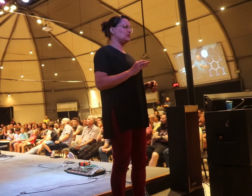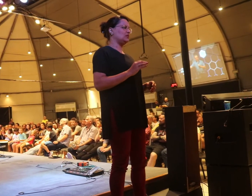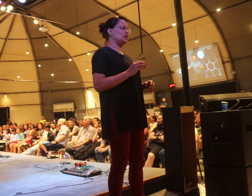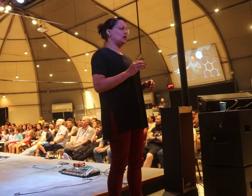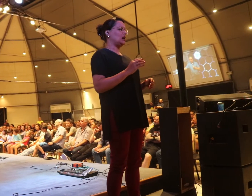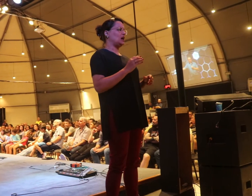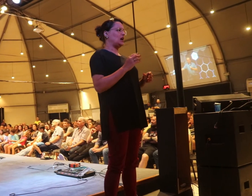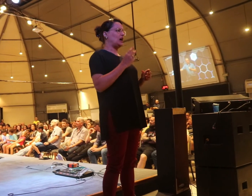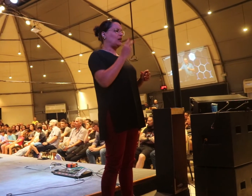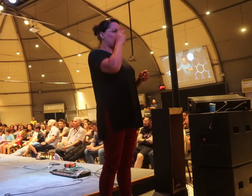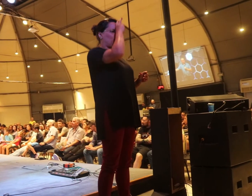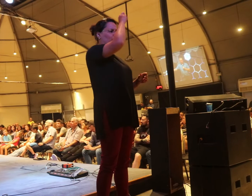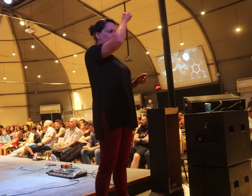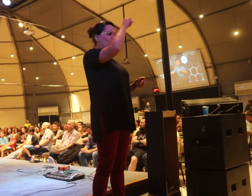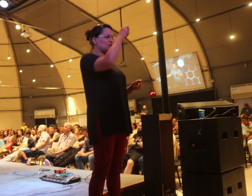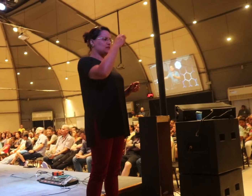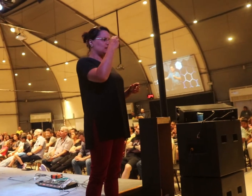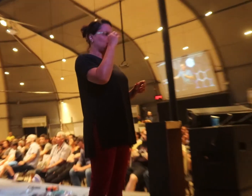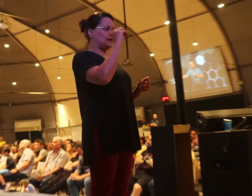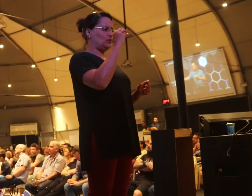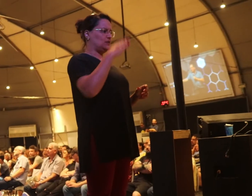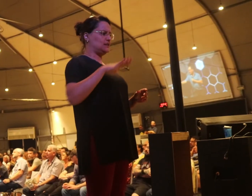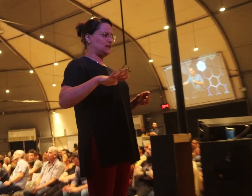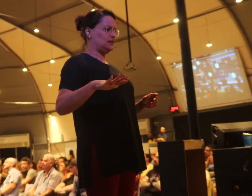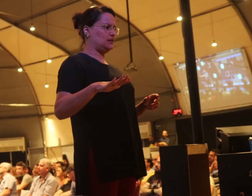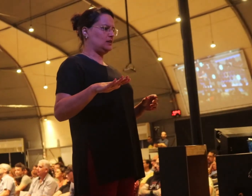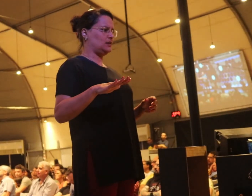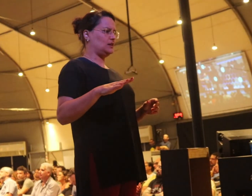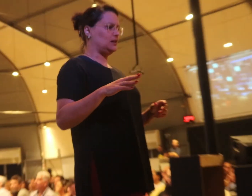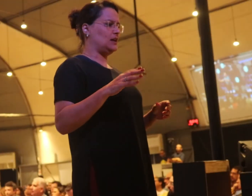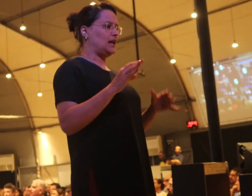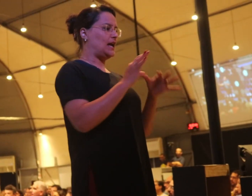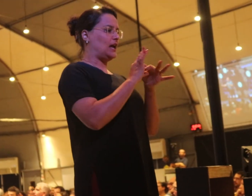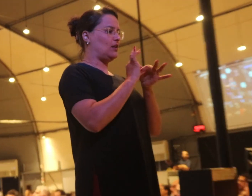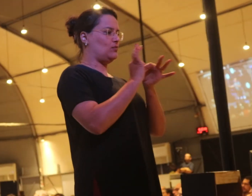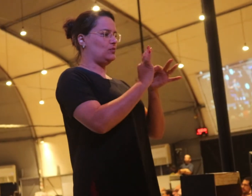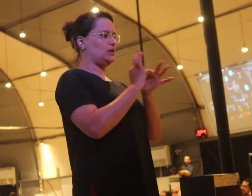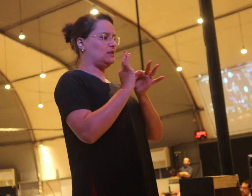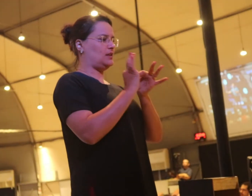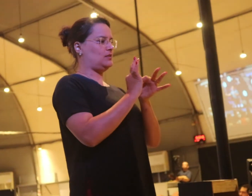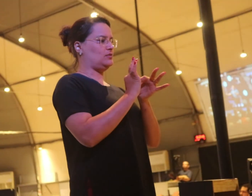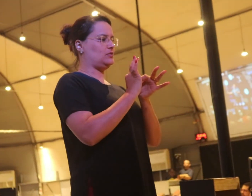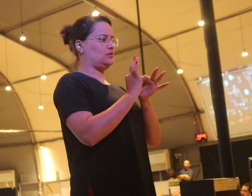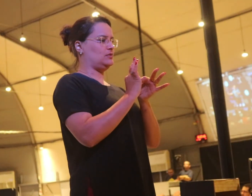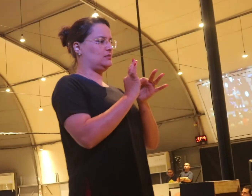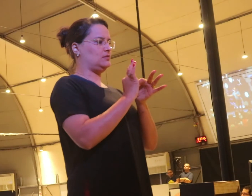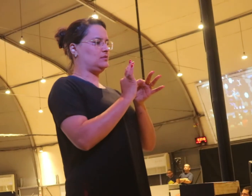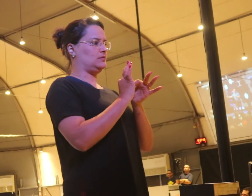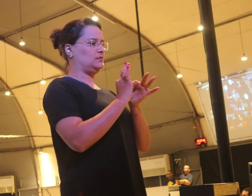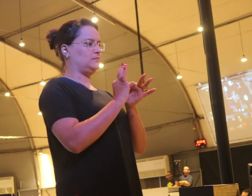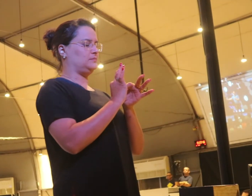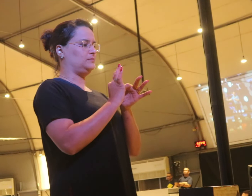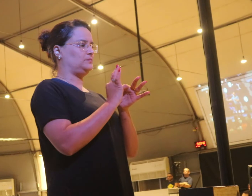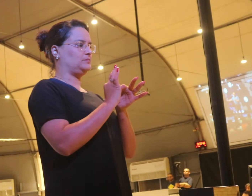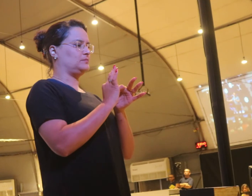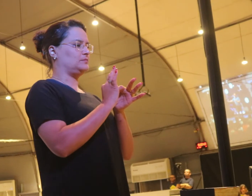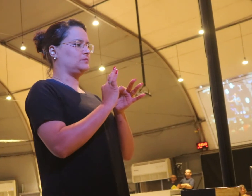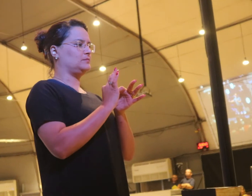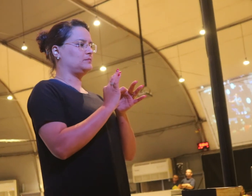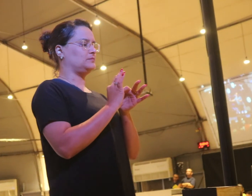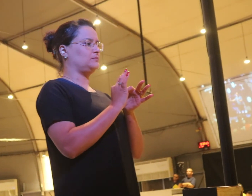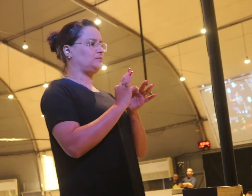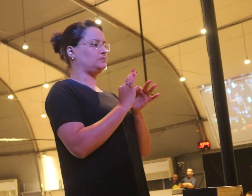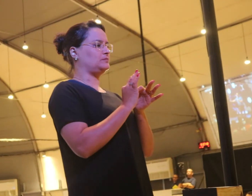da Oceânica sempre teve na sua unidade. Confesso que aquela pergunta de